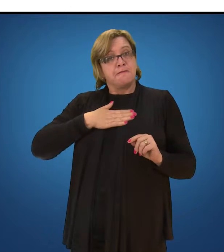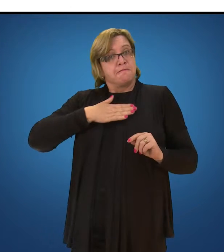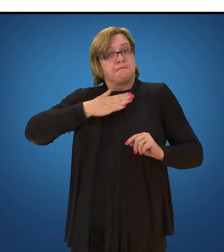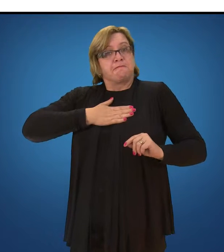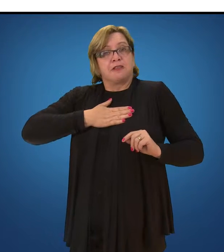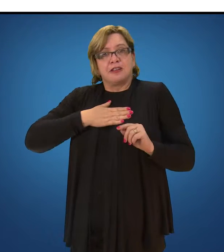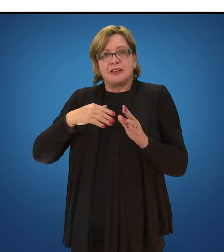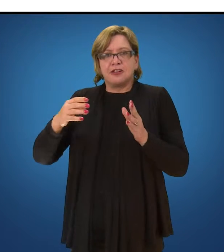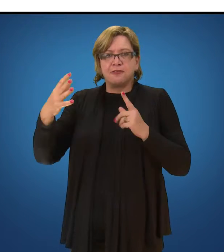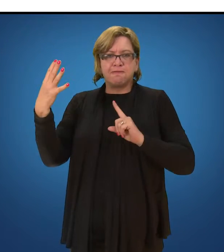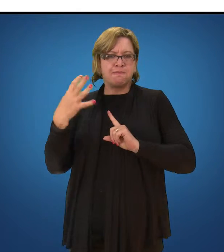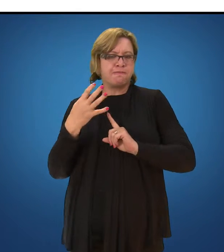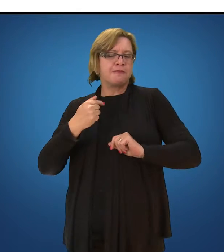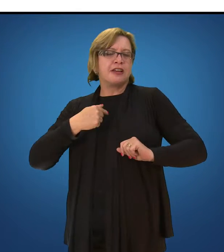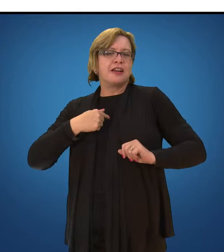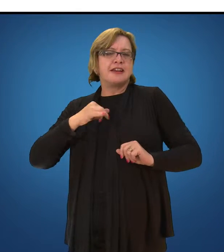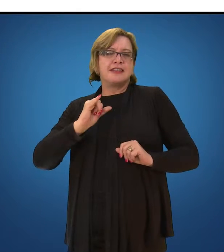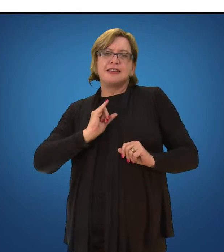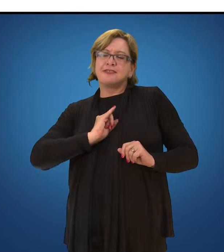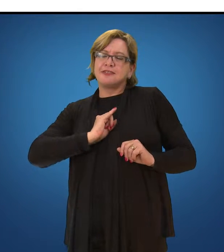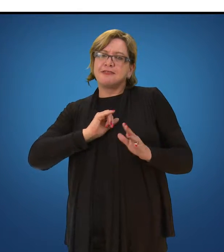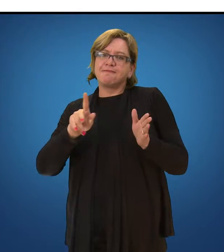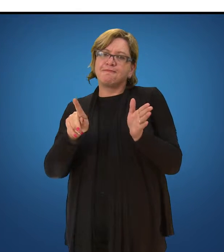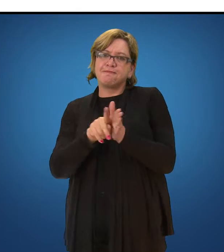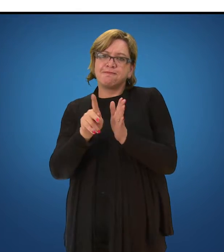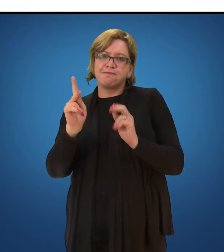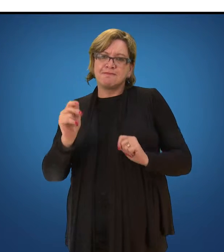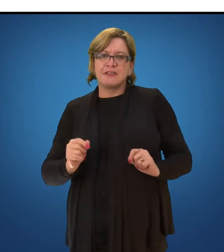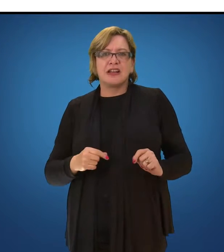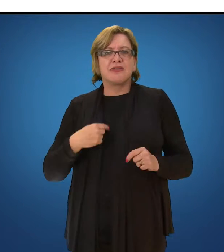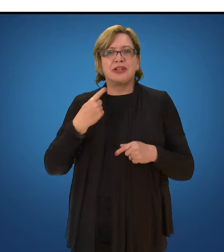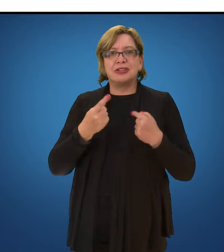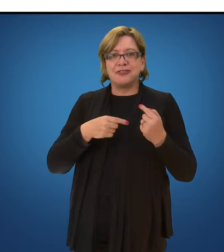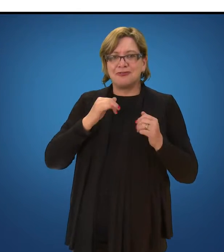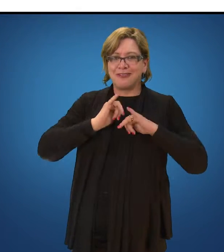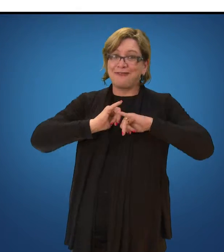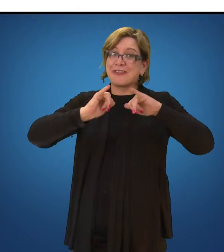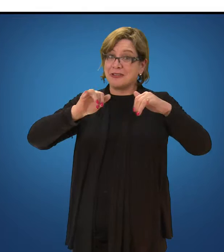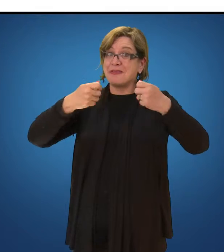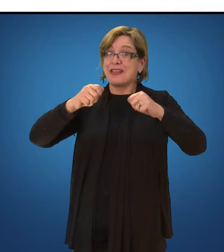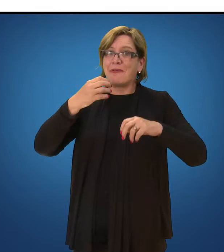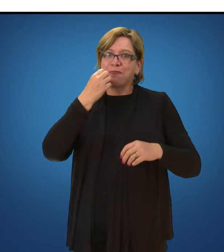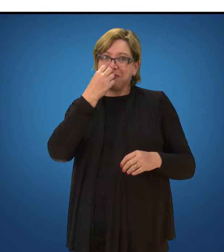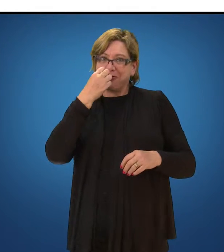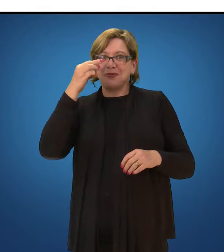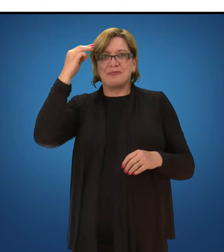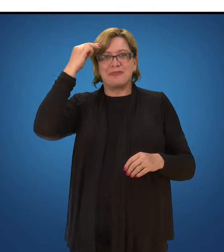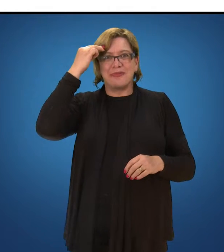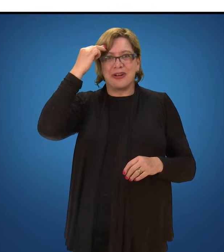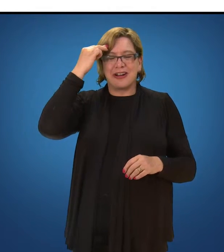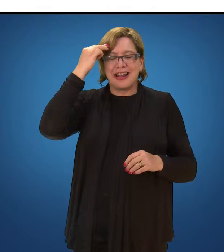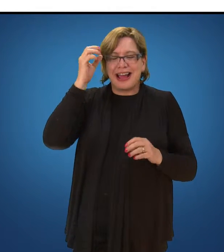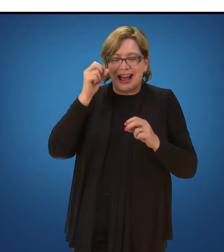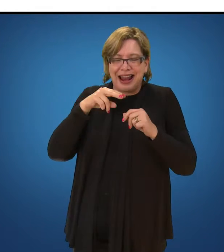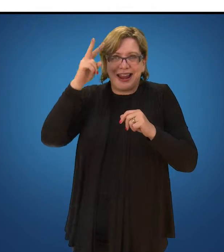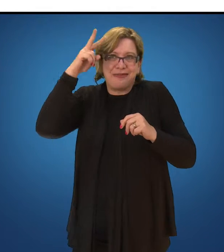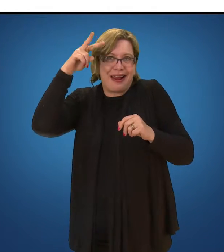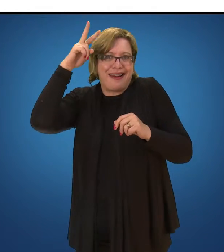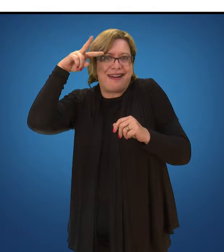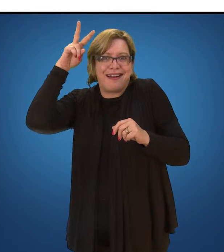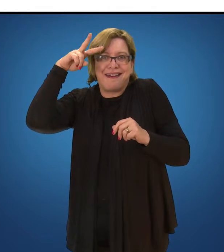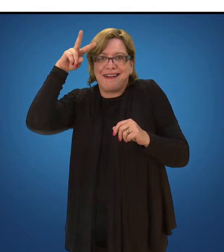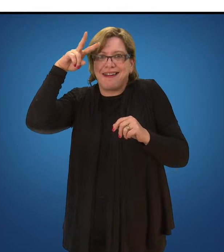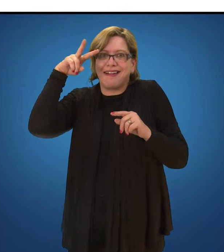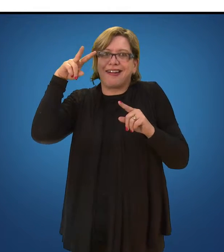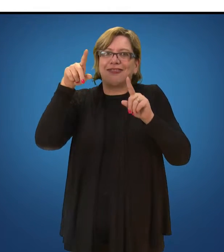nossa identidade. Quando nós falamos, por exemplo, em ter boa memória, mais do que falar da ideia de registro, mais do que